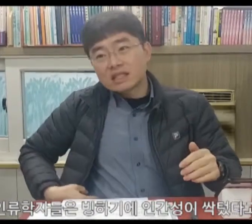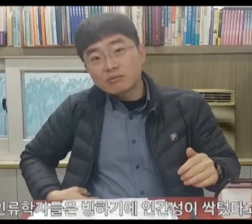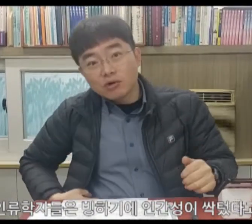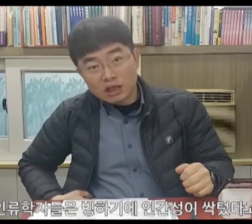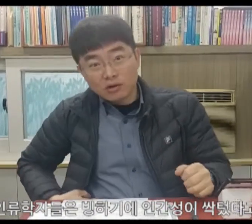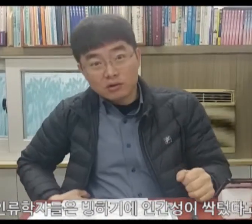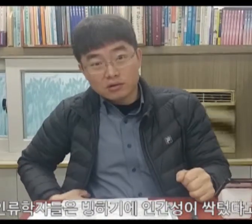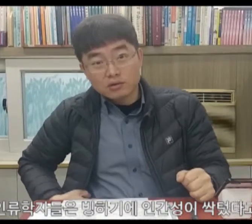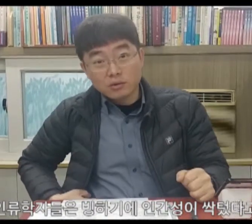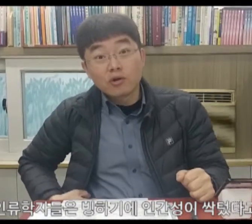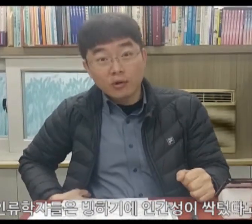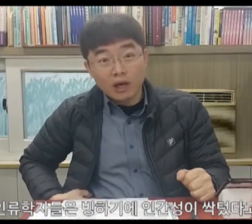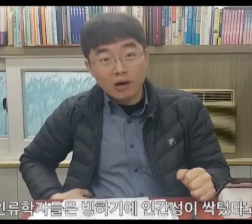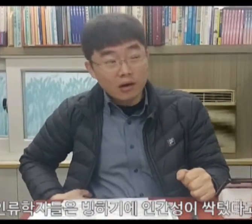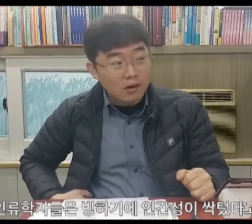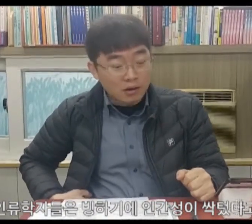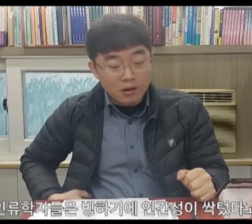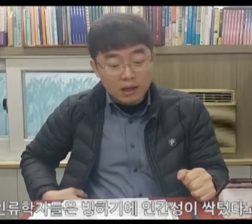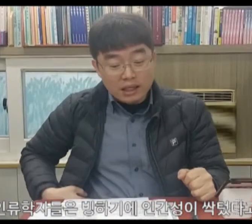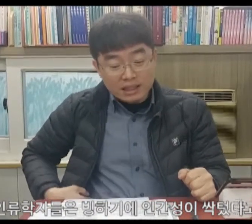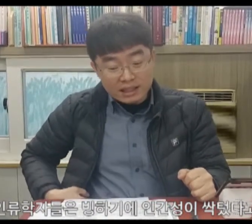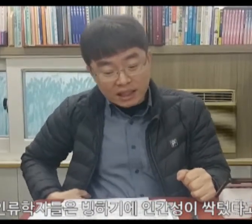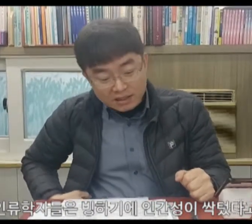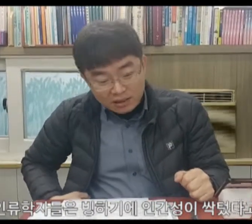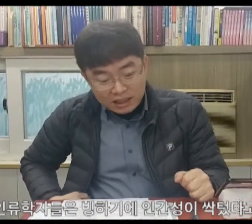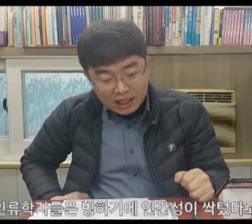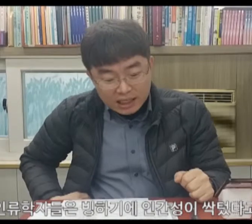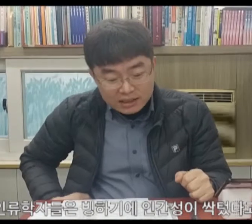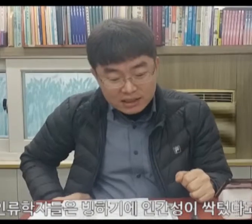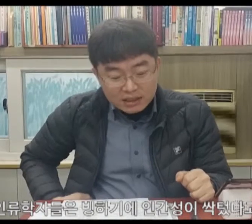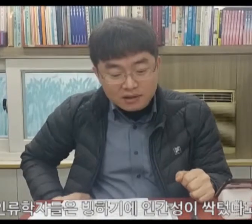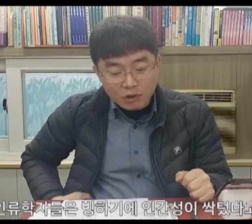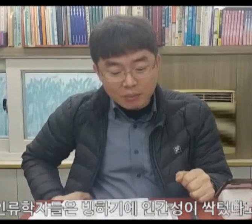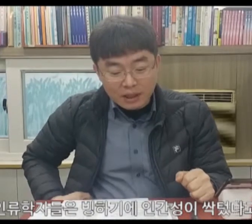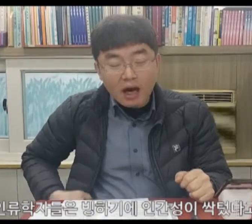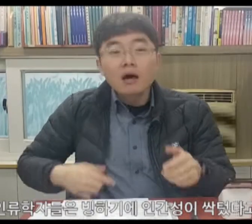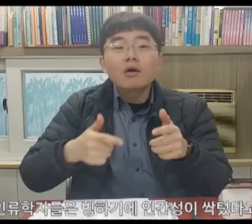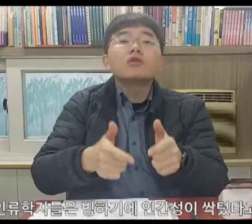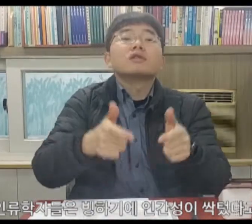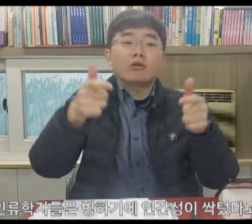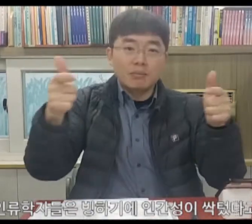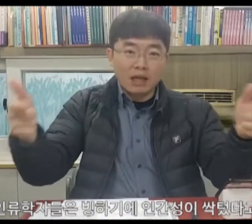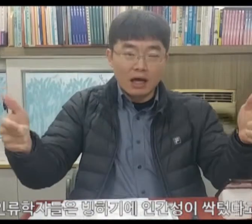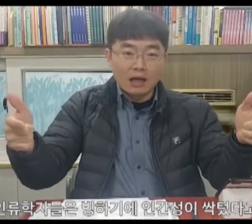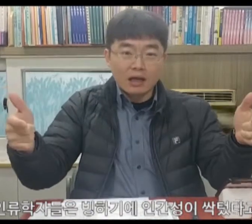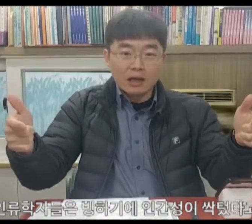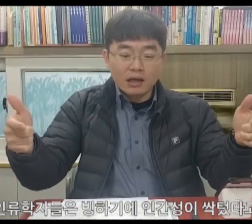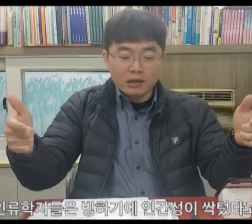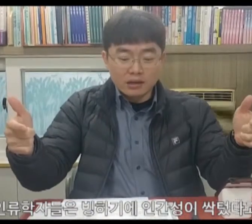양심으로 이렇게 넣으려고 해요. 인간성이 싹텄다고 합니다. 퍼졌다고 합니다.